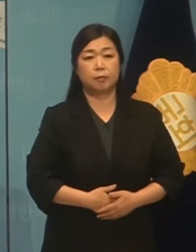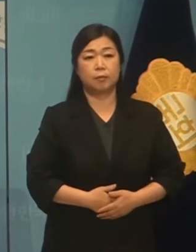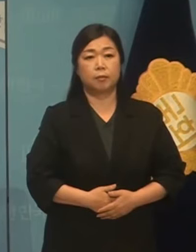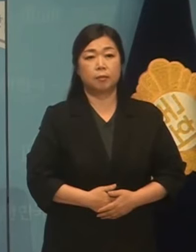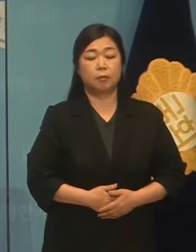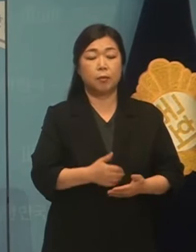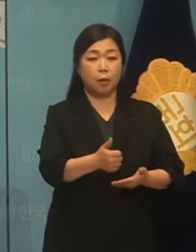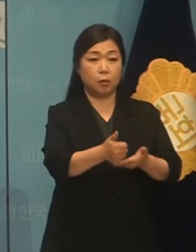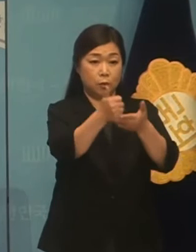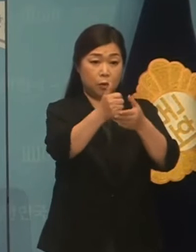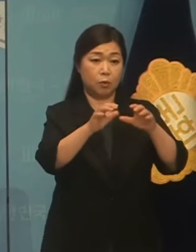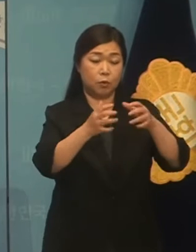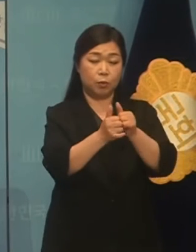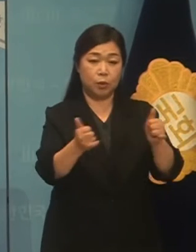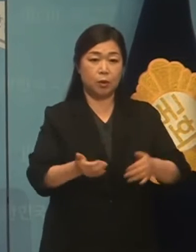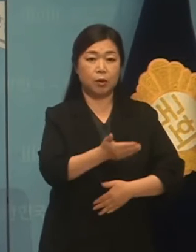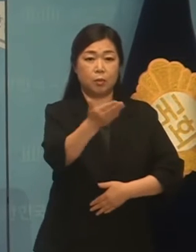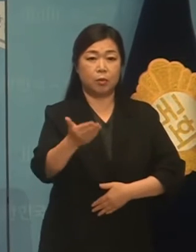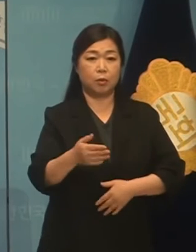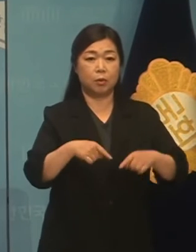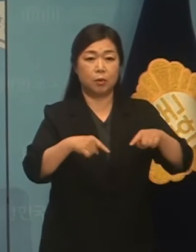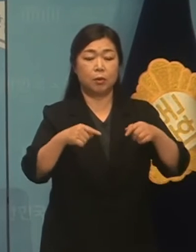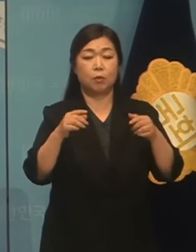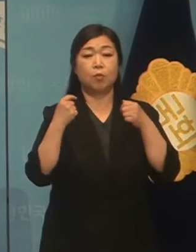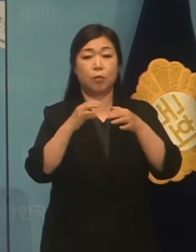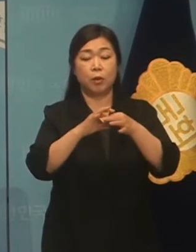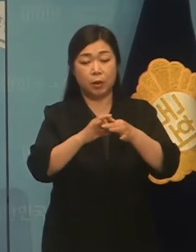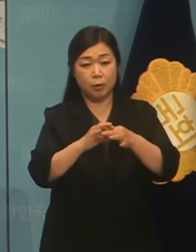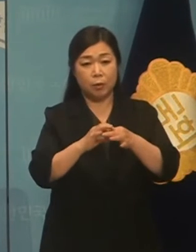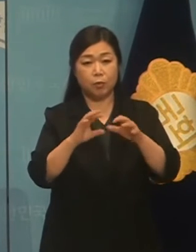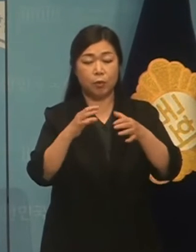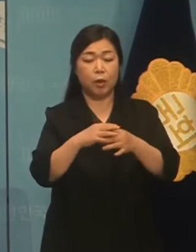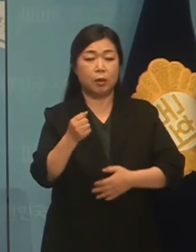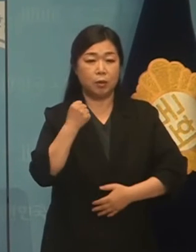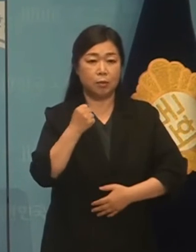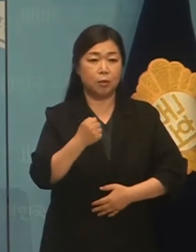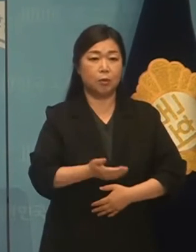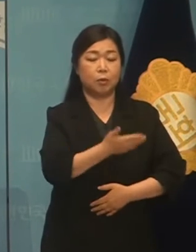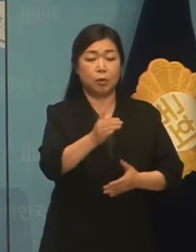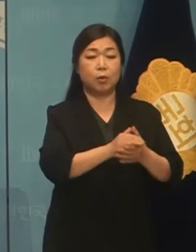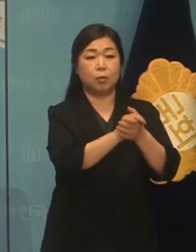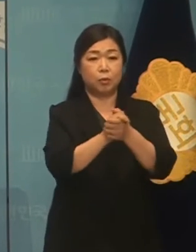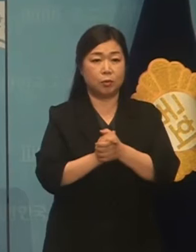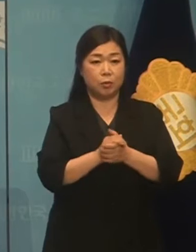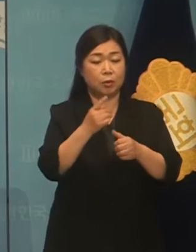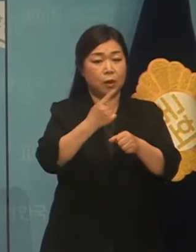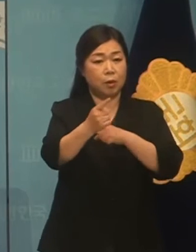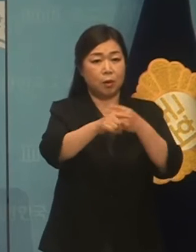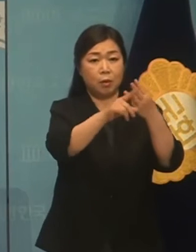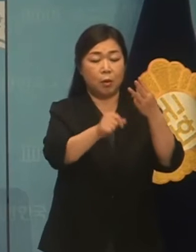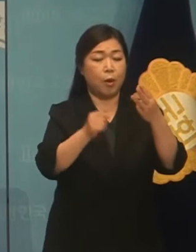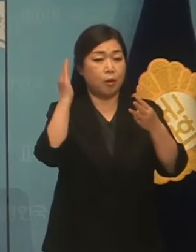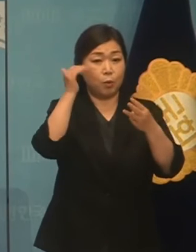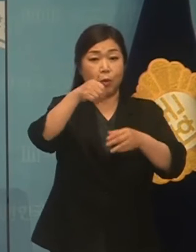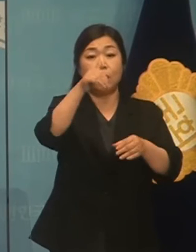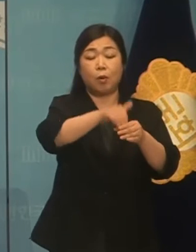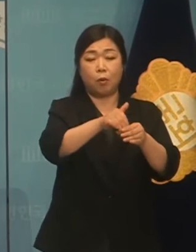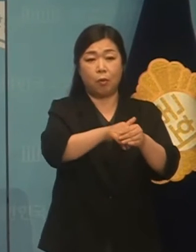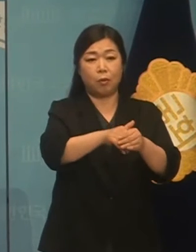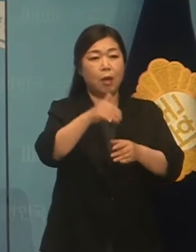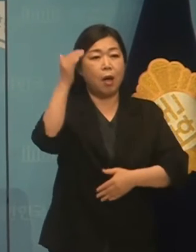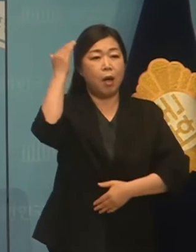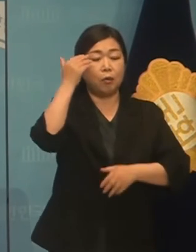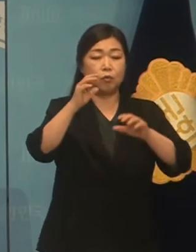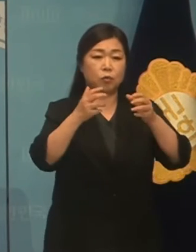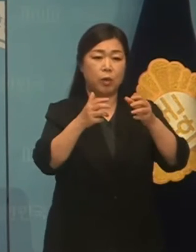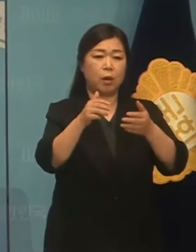존경하는 국민 여러분, 당원 동지 여러분, 내년 3월 9일 대통령 선거는 대한민국의 생사가